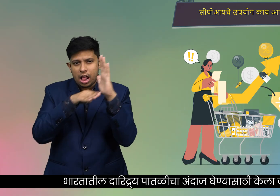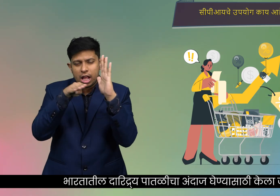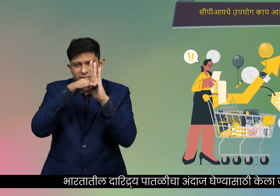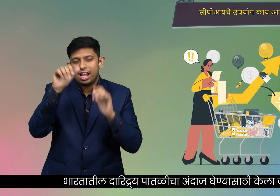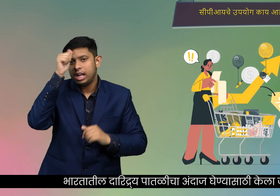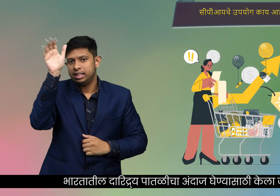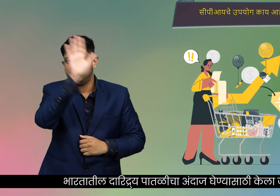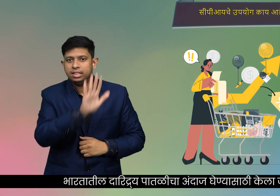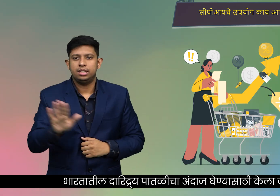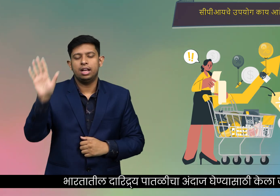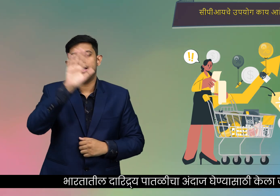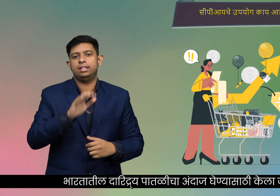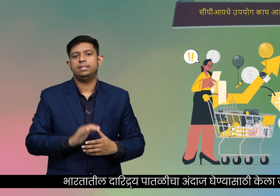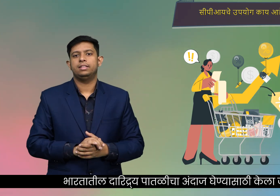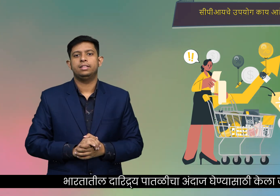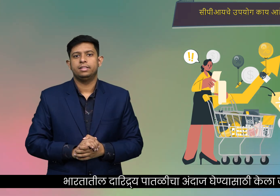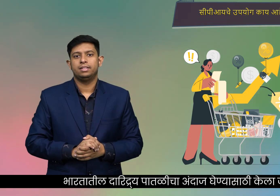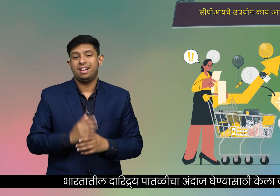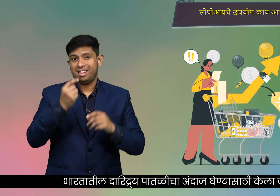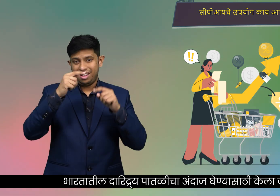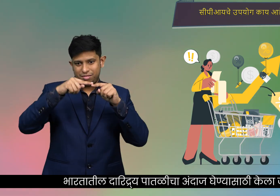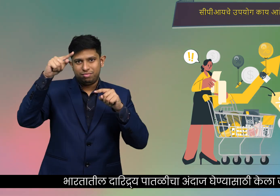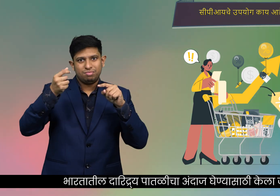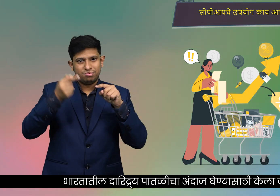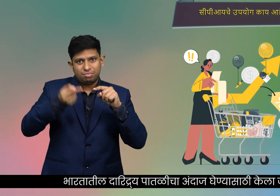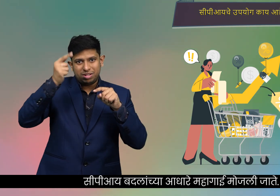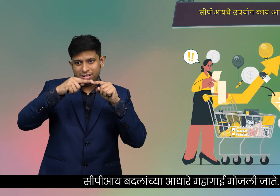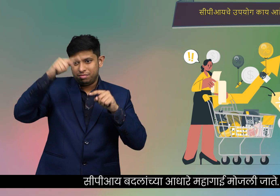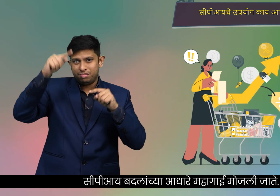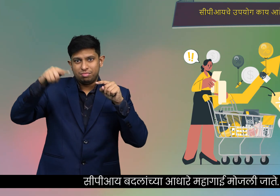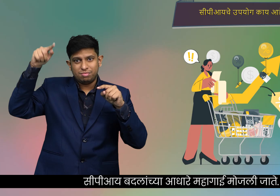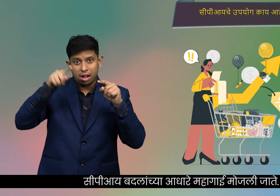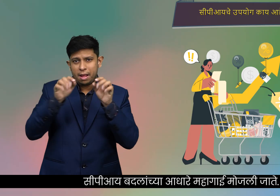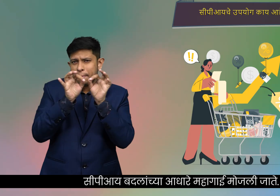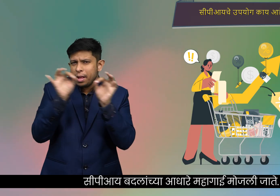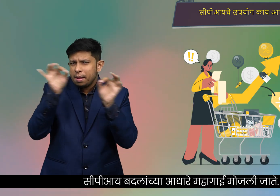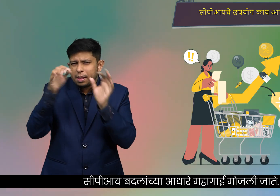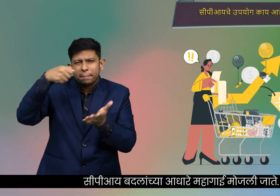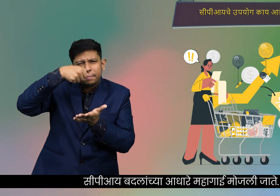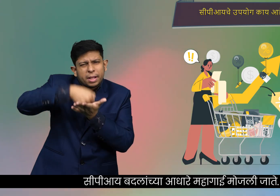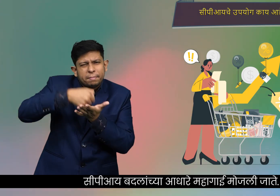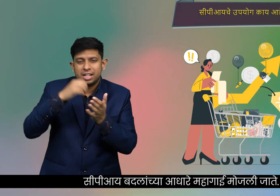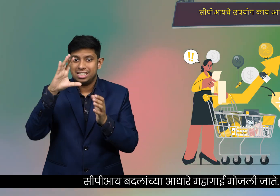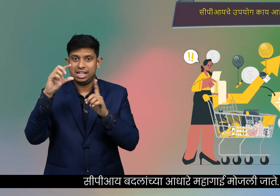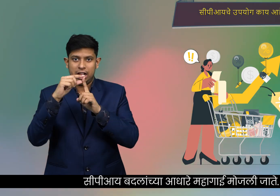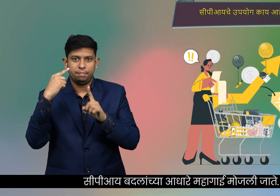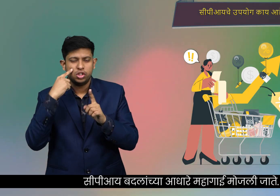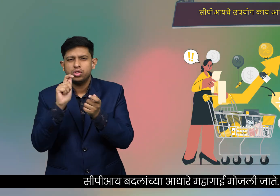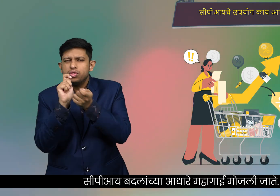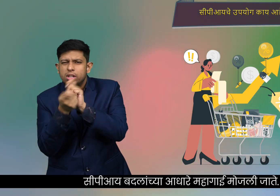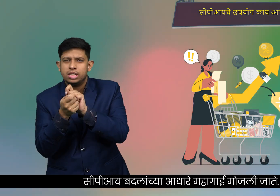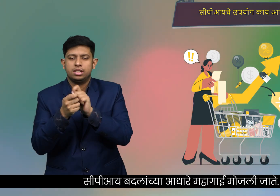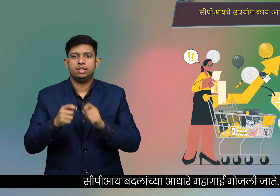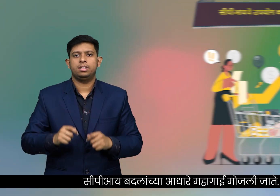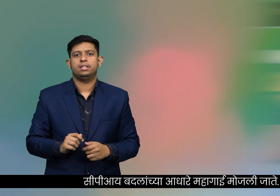आणि भारतातील दारिद्र्य पातळीची अंदाज घेण्यासाठी केला जातो. CPI बदलांच्या आधारे महागाई मोजली जाते.